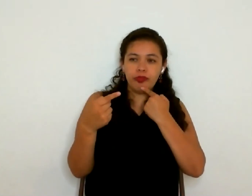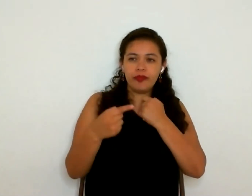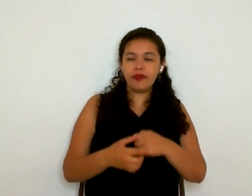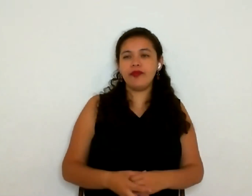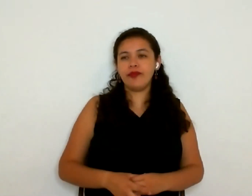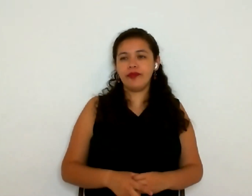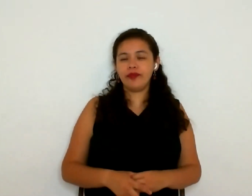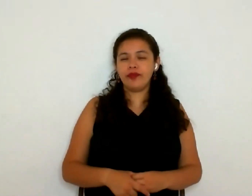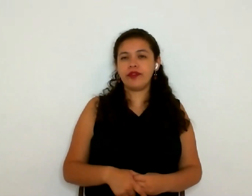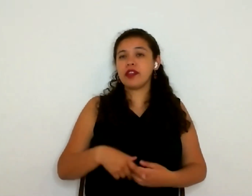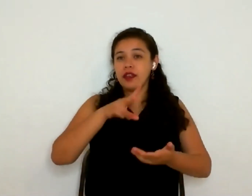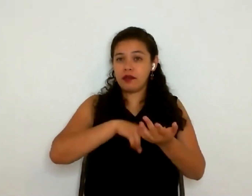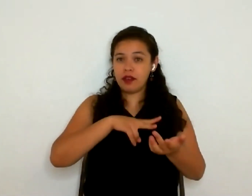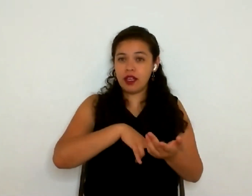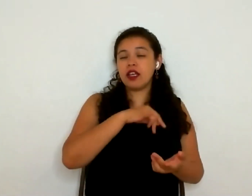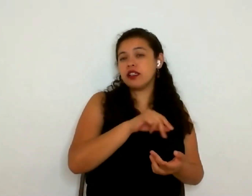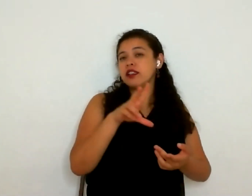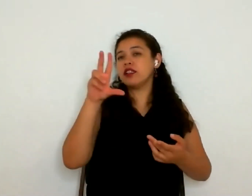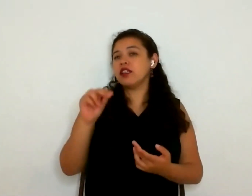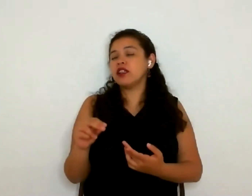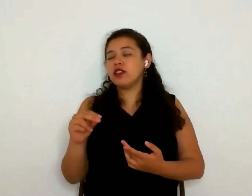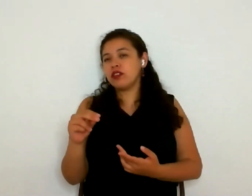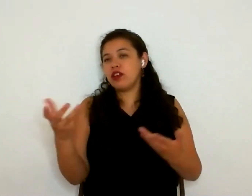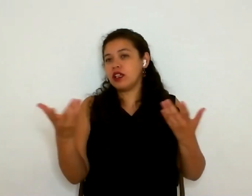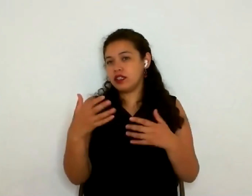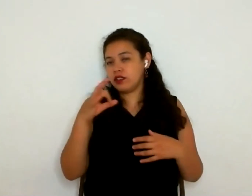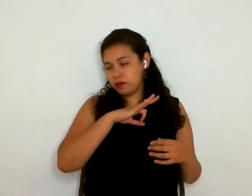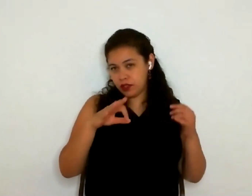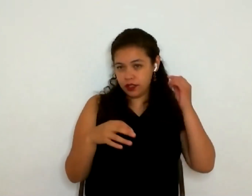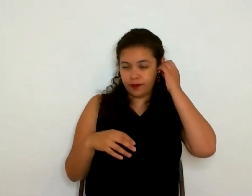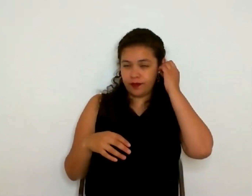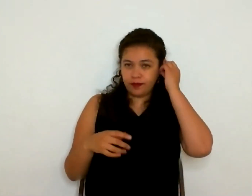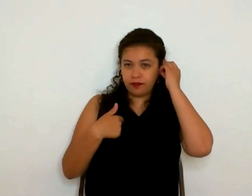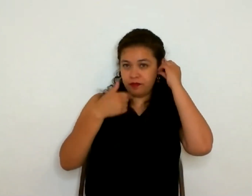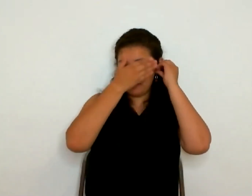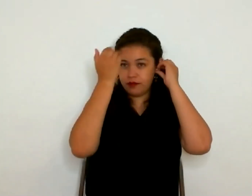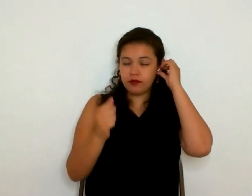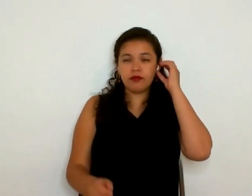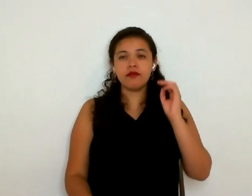y es válido si es aplicable en el caso de los pacientes no lo sé